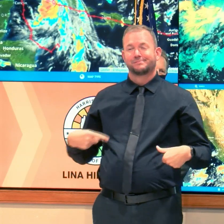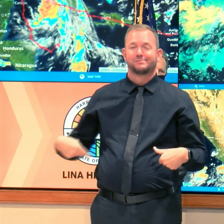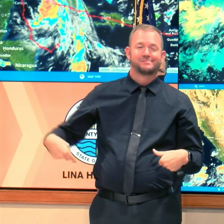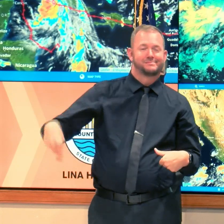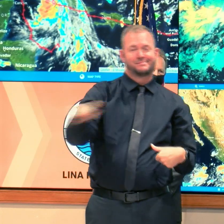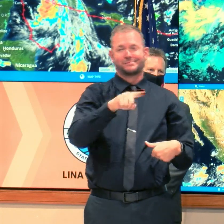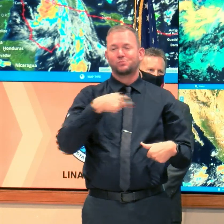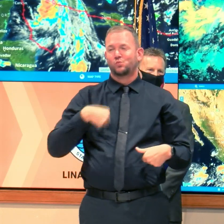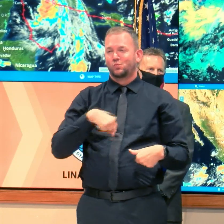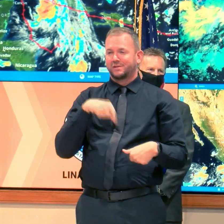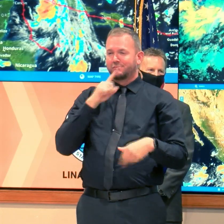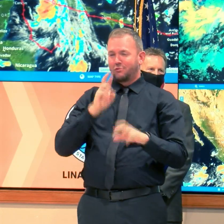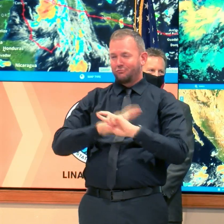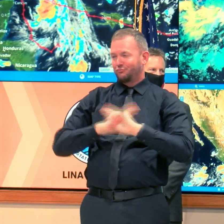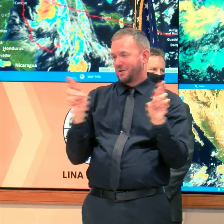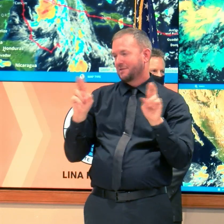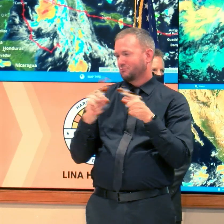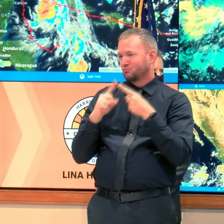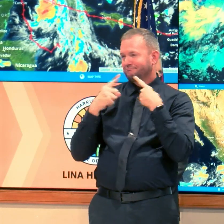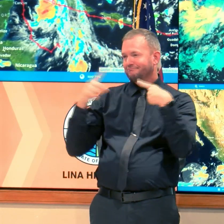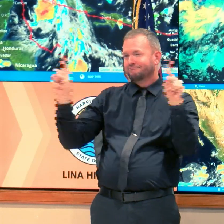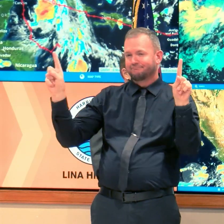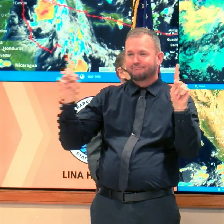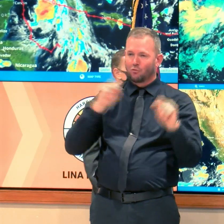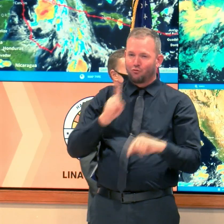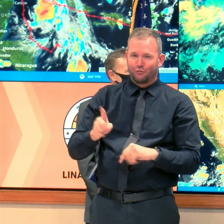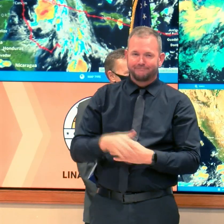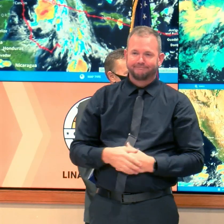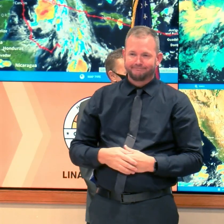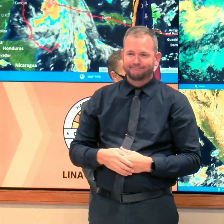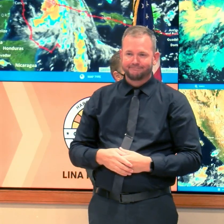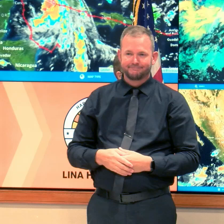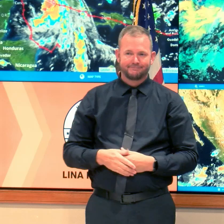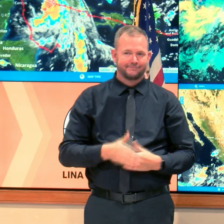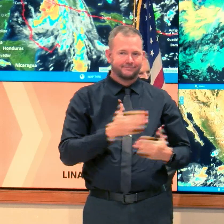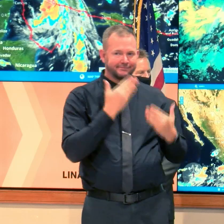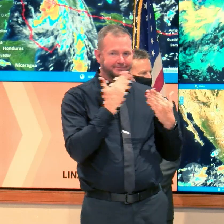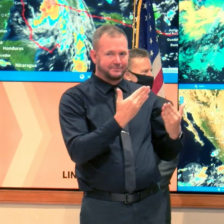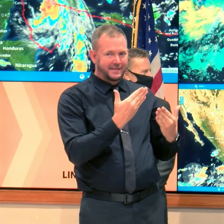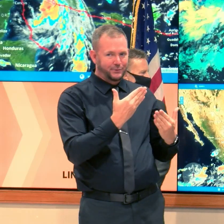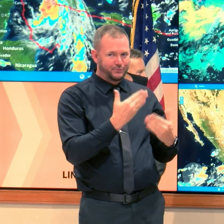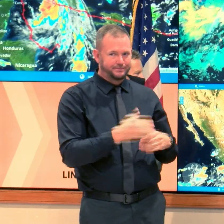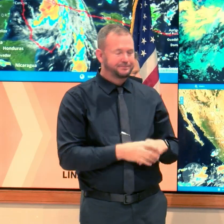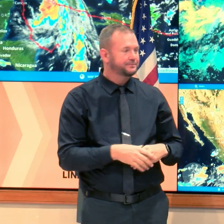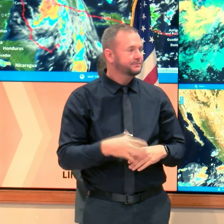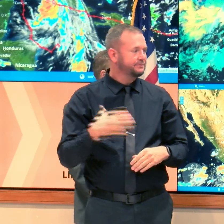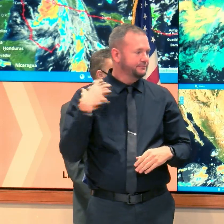to get us through this moment. Thank you, Judge.